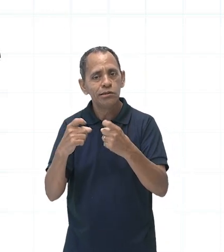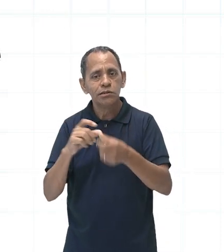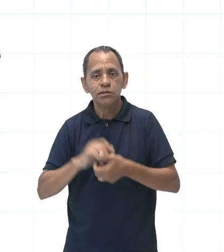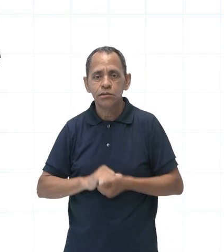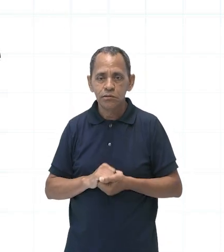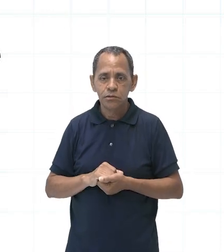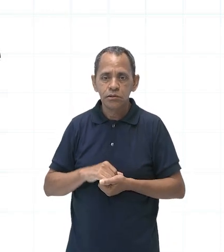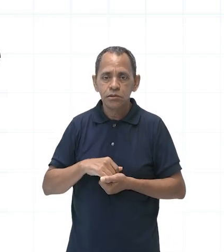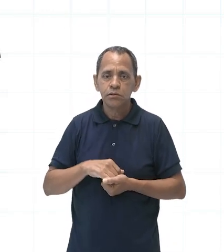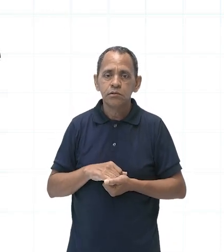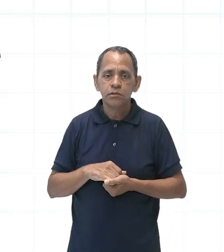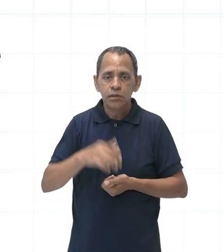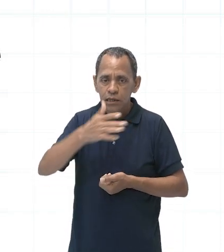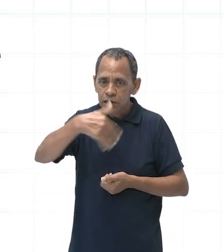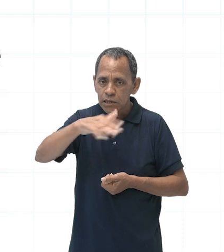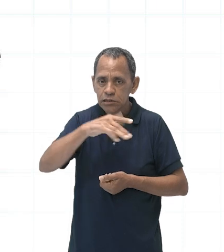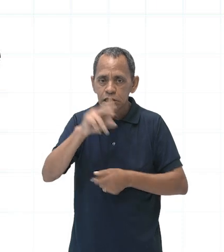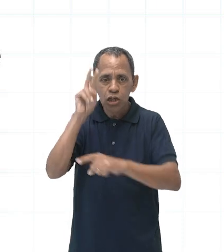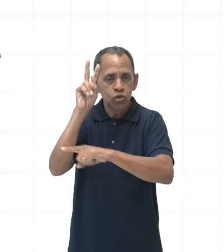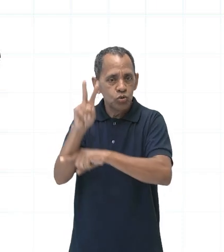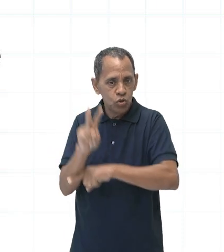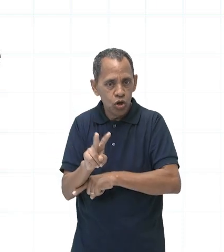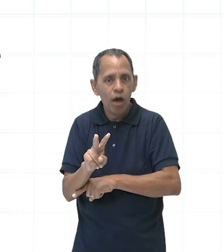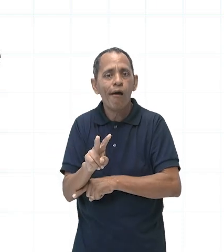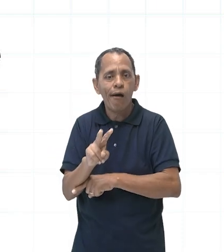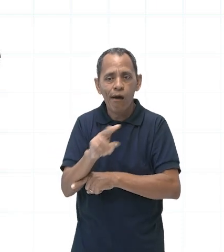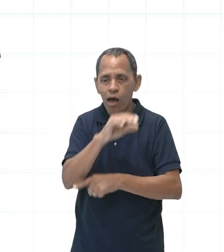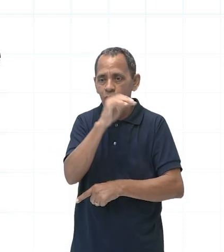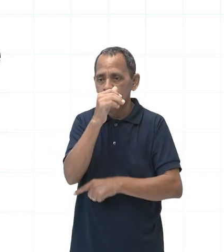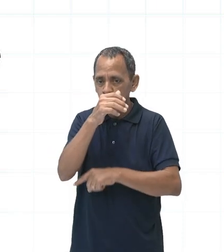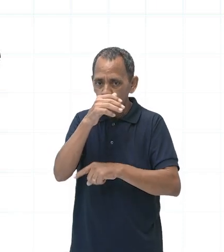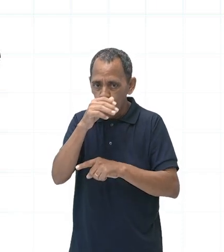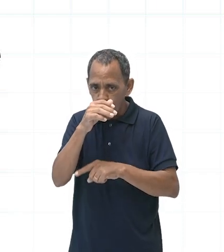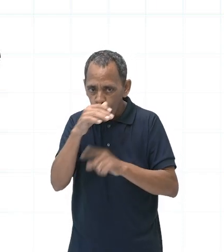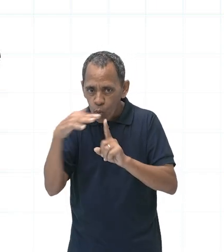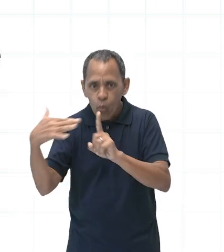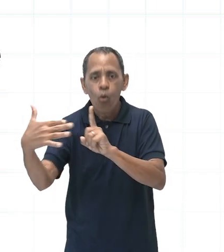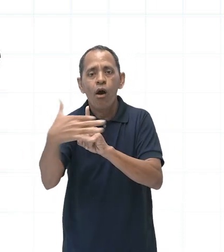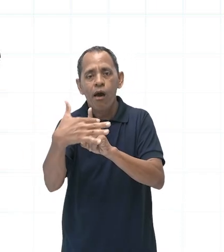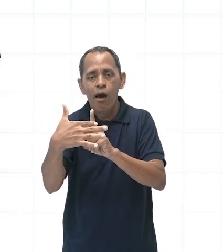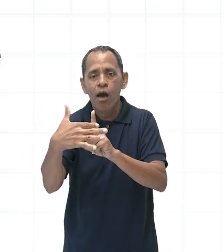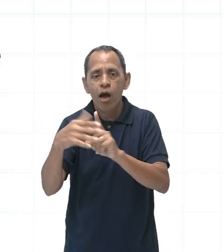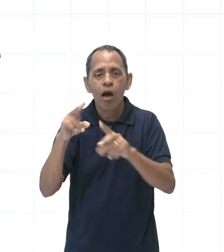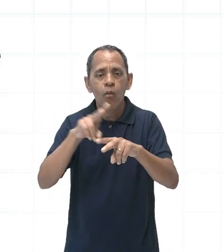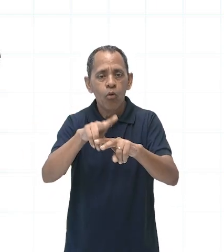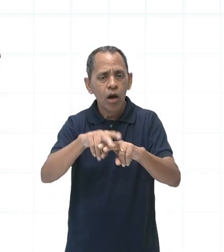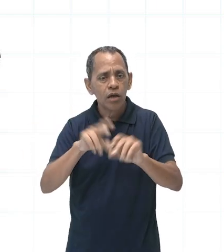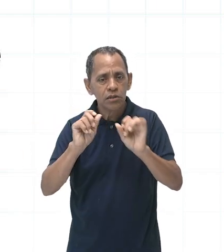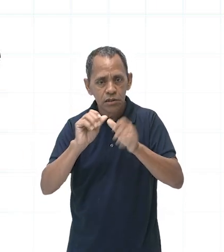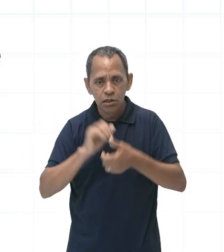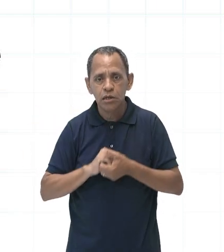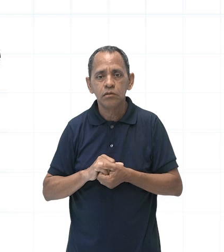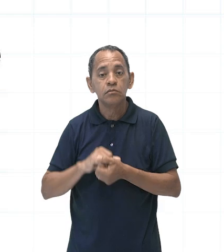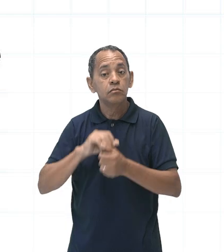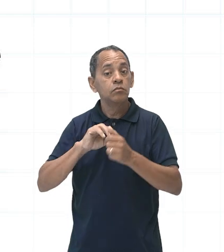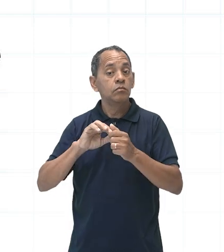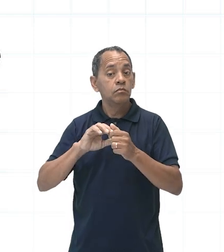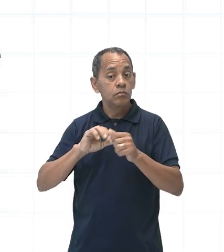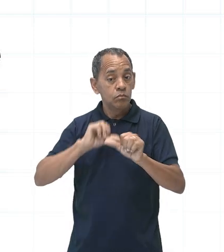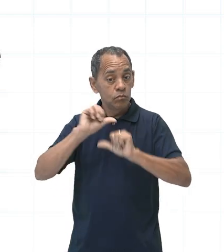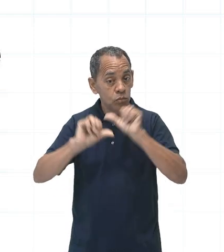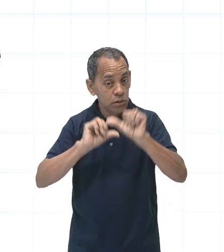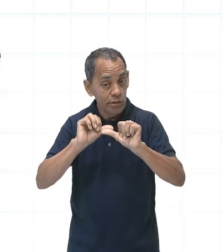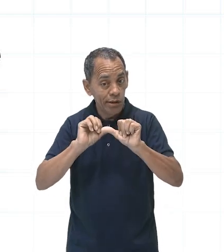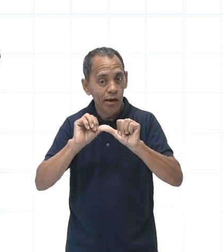comerciais que preservem o meio ambiente, tendo em vista o combate às mudanças climáticas. Então, vejam,